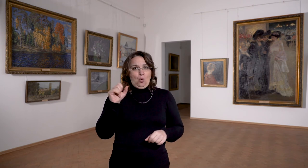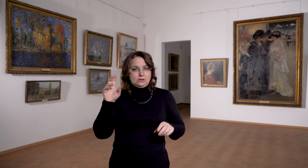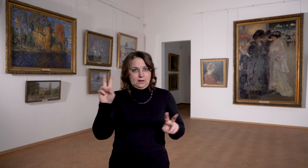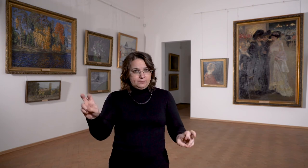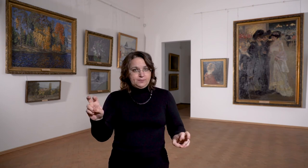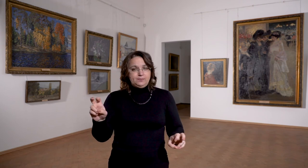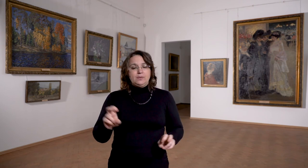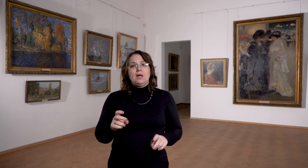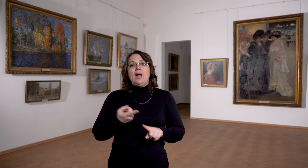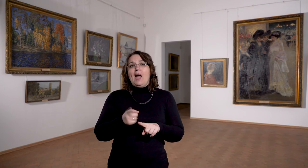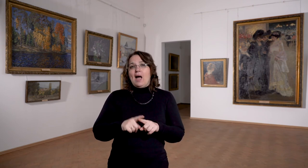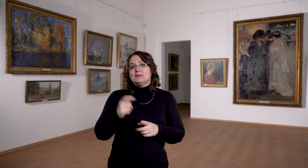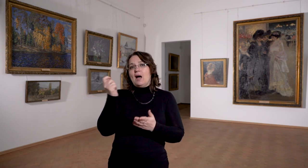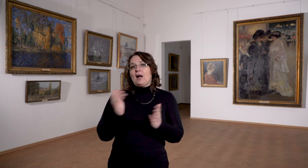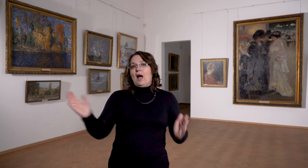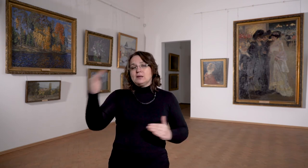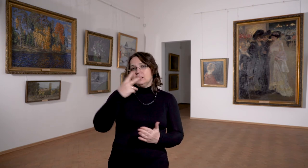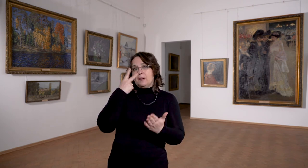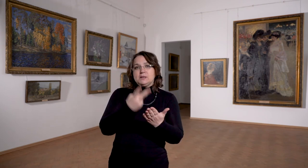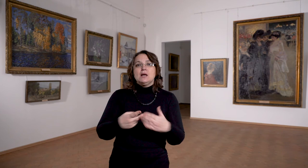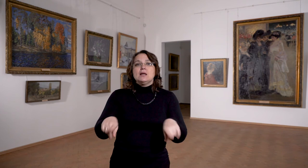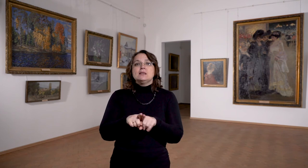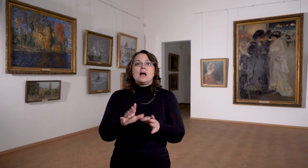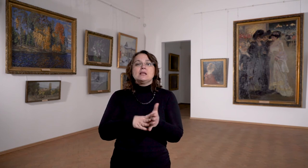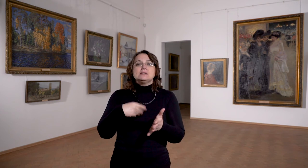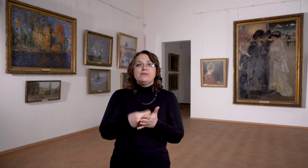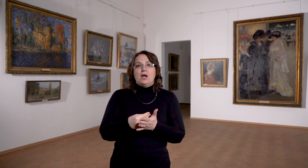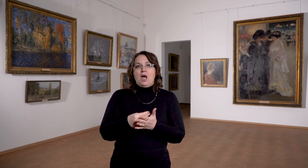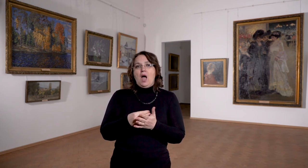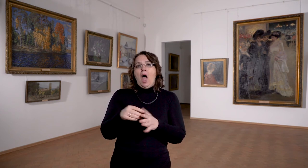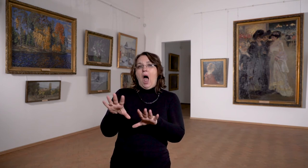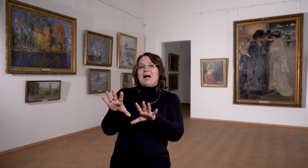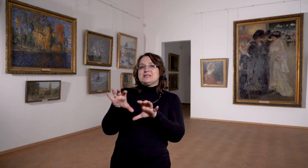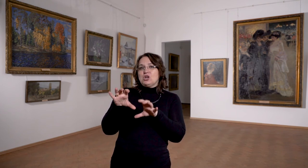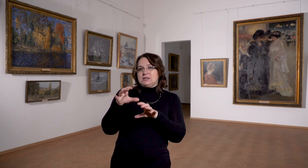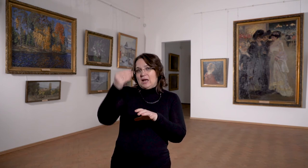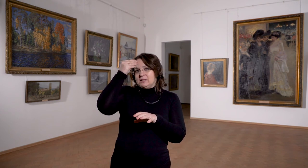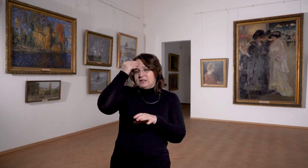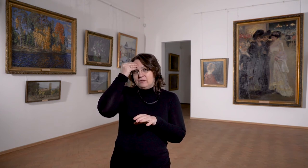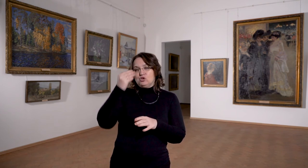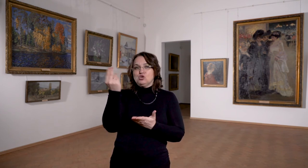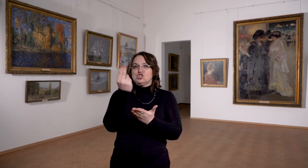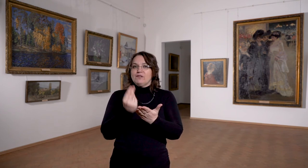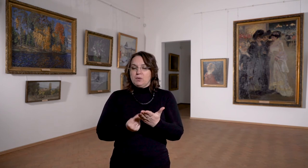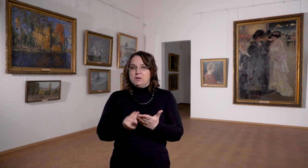роза». Эта картина представляет так называемую ассоциативную живопись. Мы можем быть соавторами